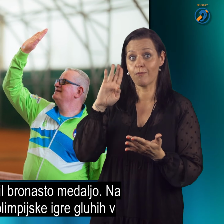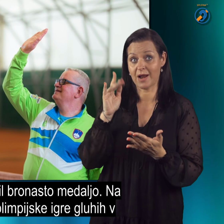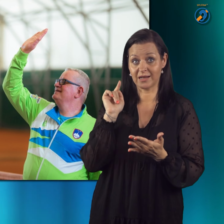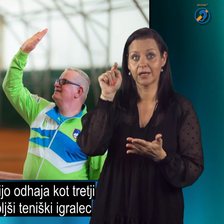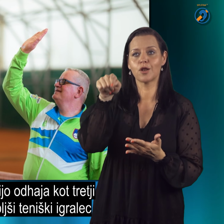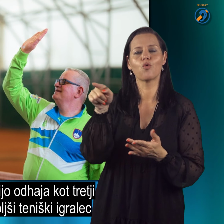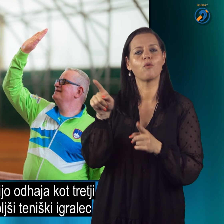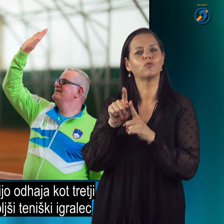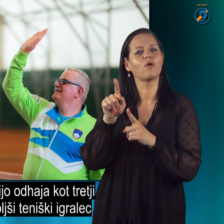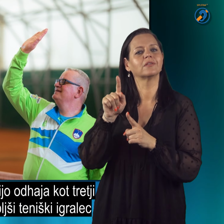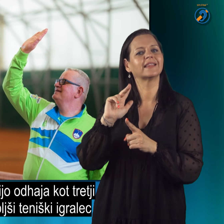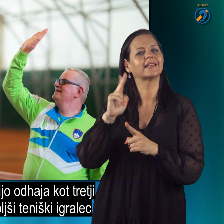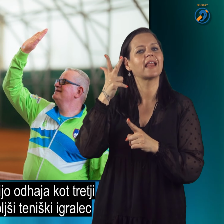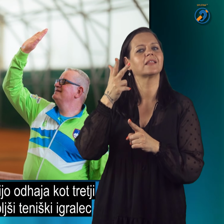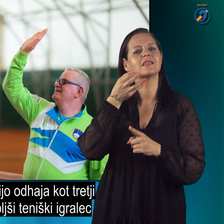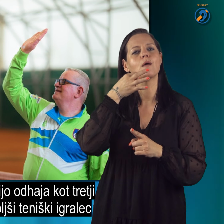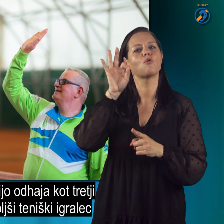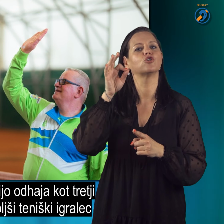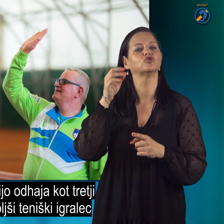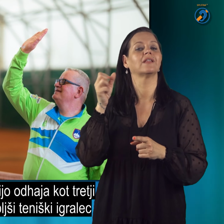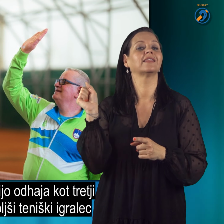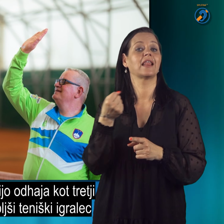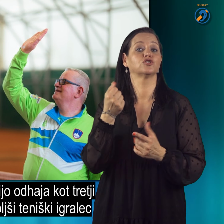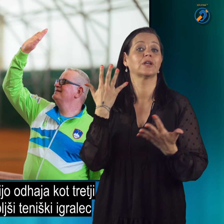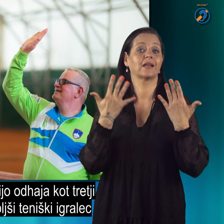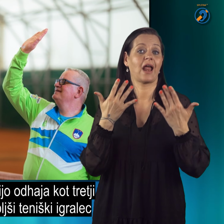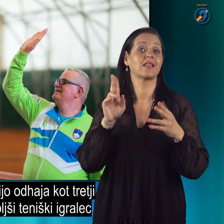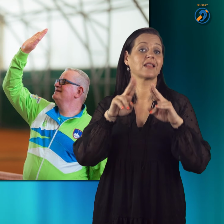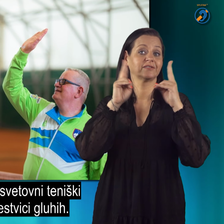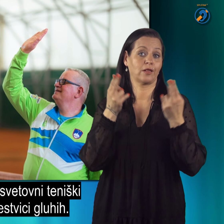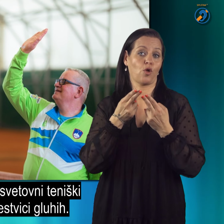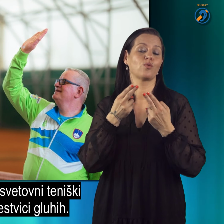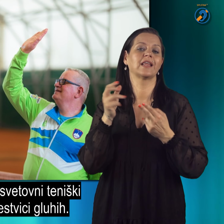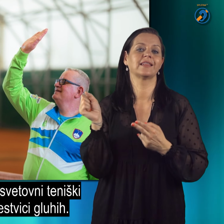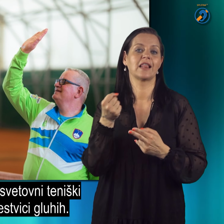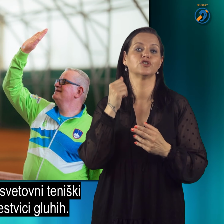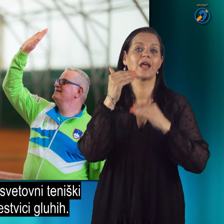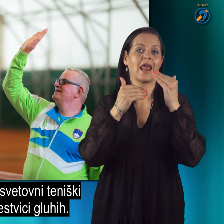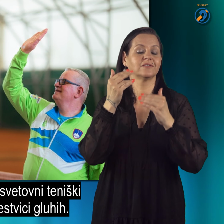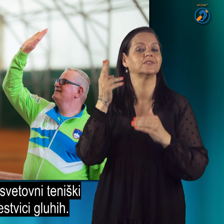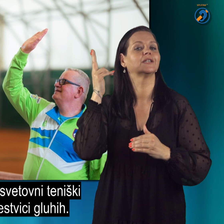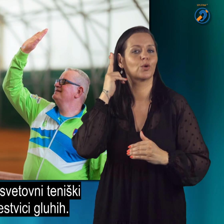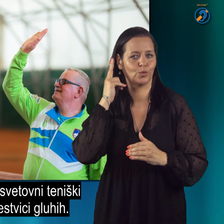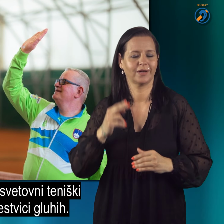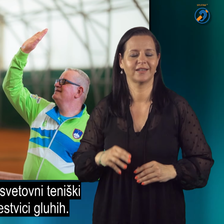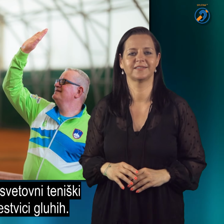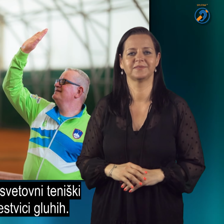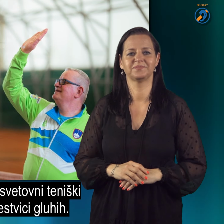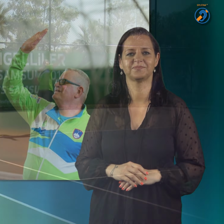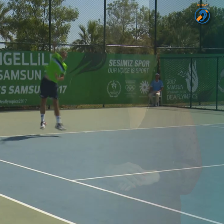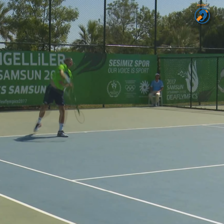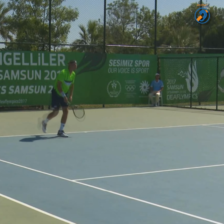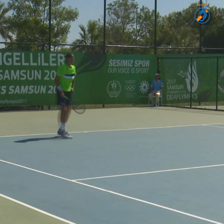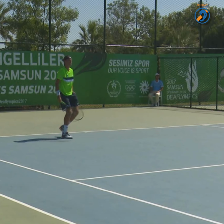gluhih v Brazilijo odhaja kot tretji najboljši teniški igralec na svetovni teniški lestvici